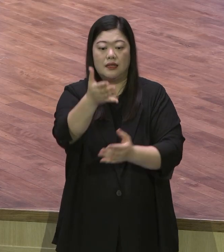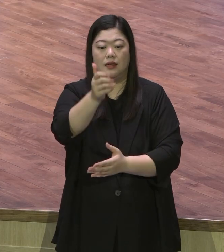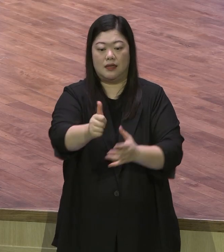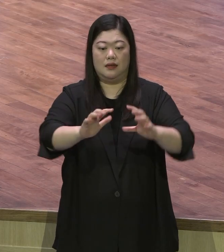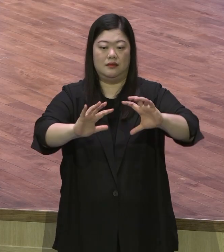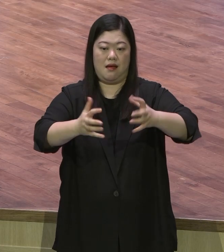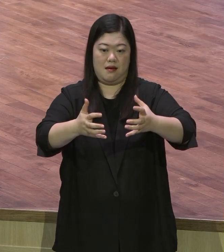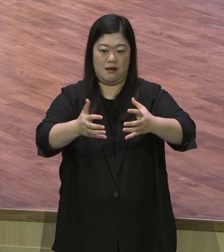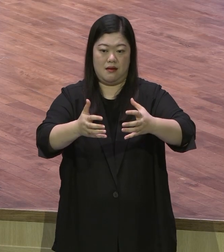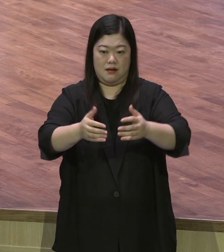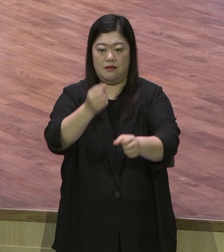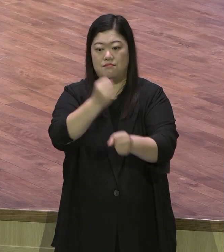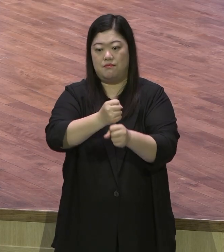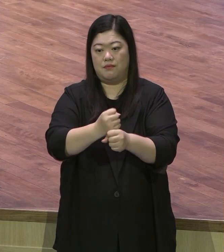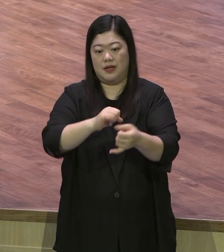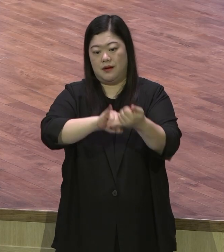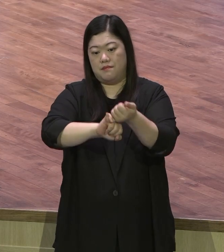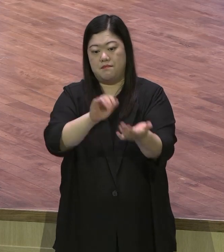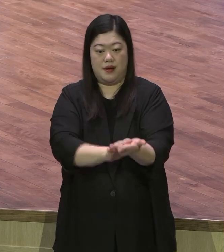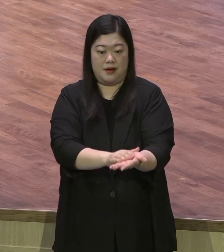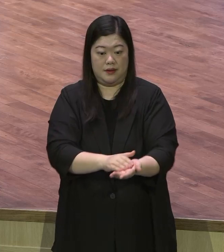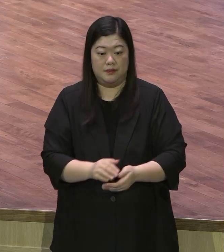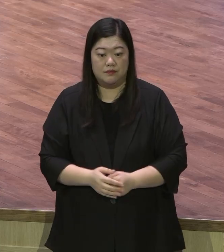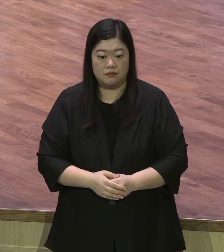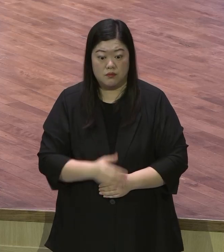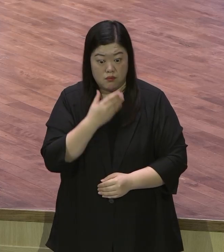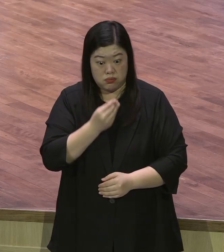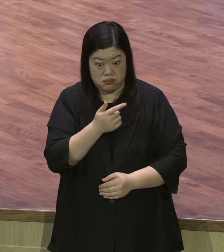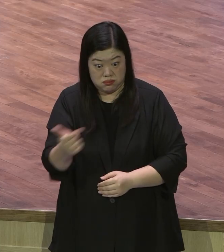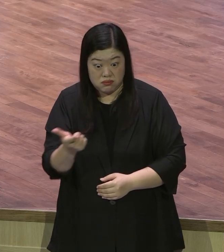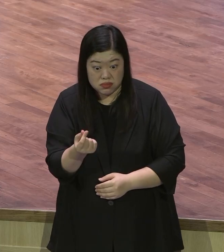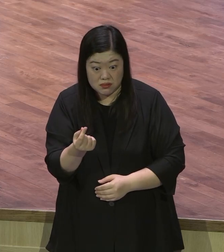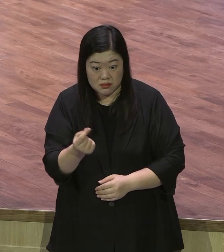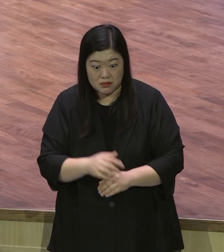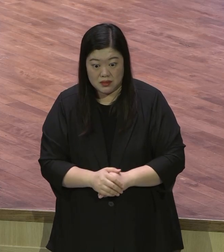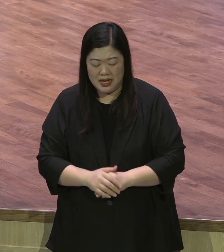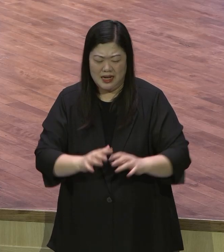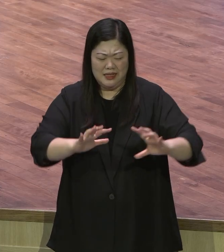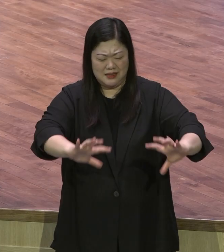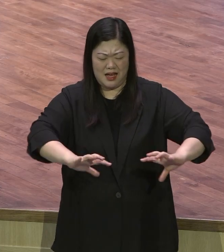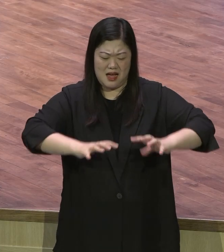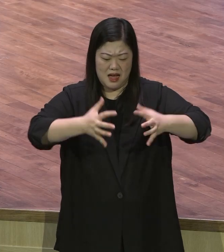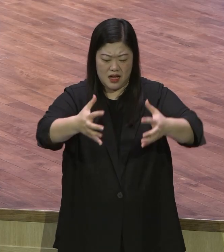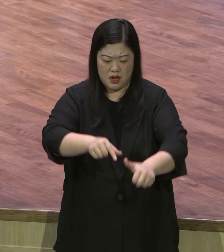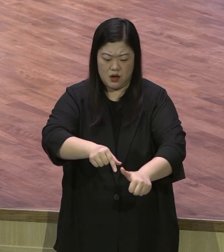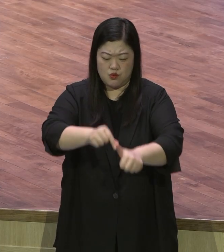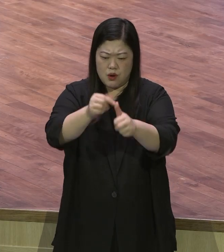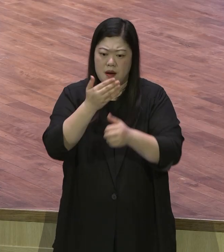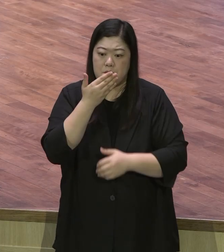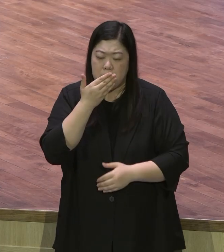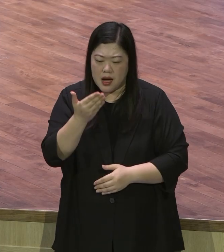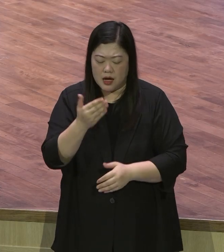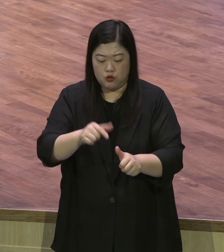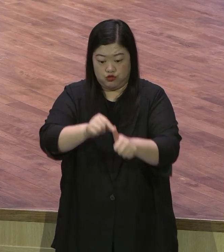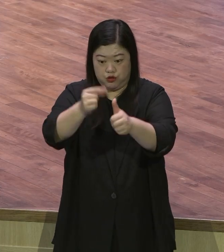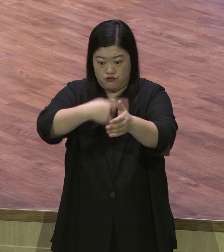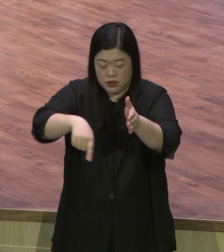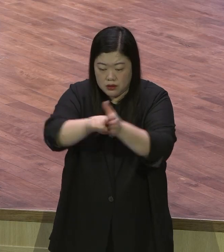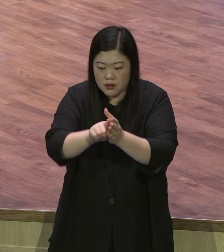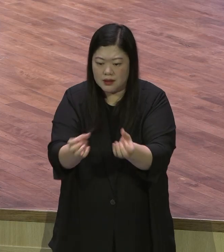삼으시겠다라는 약속이었어요. 얼마나 놀라운 축복입니까? 제사장 나라, 세계 살릴 제사장 나라로. 사실